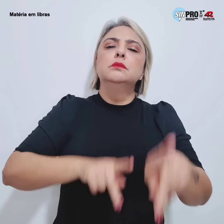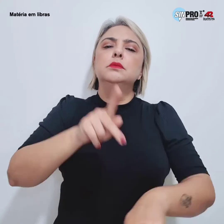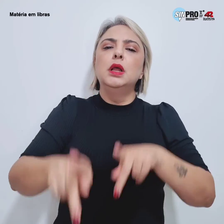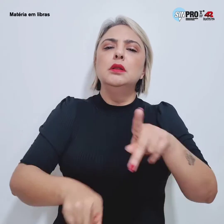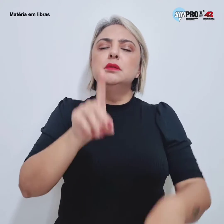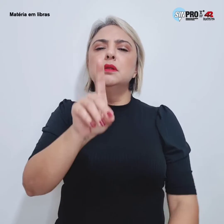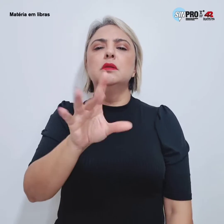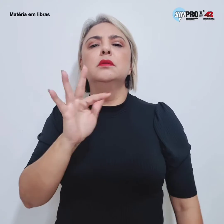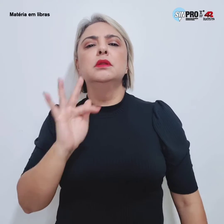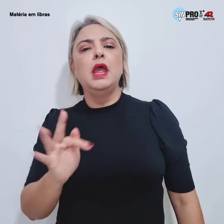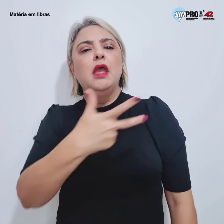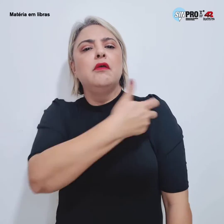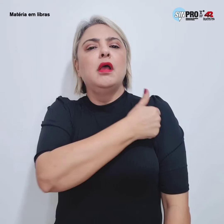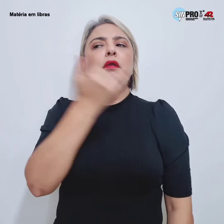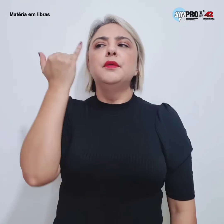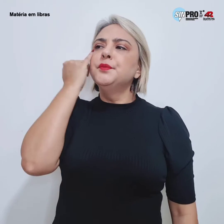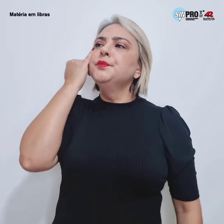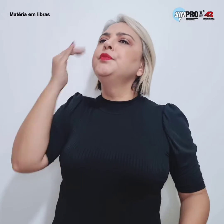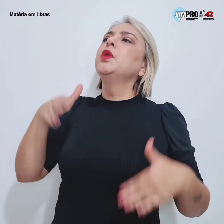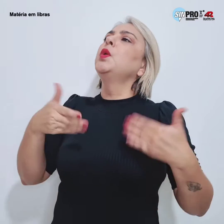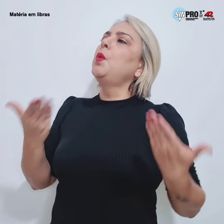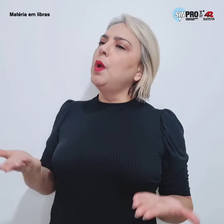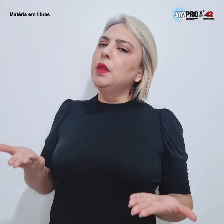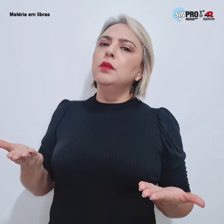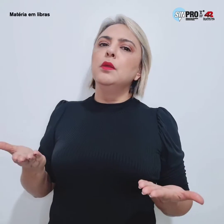Quando é que a população do DF será vacinada,